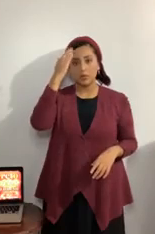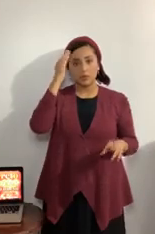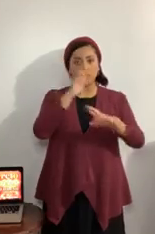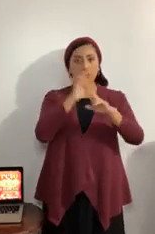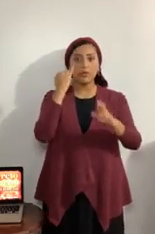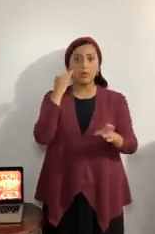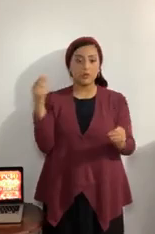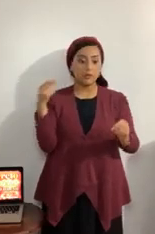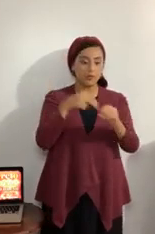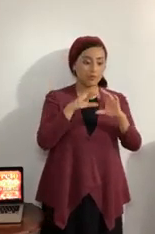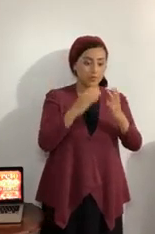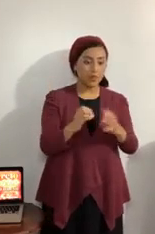del remanente o no.